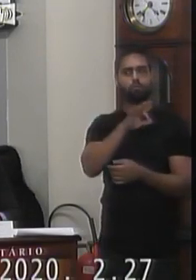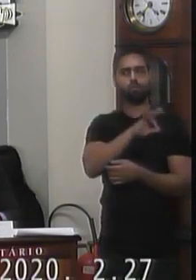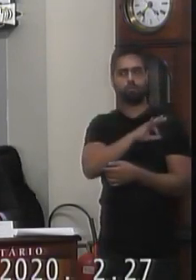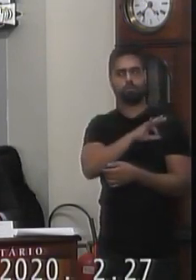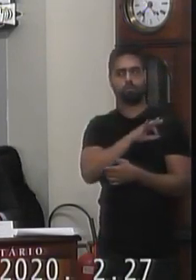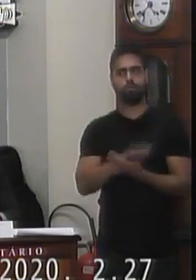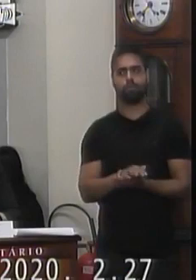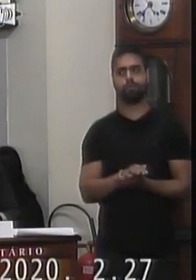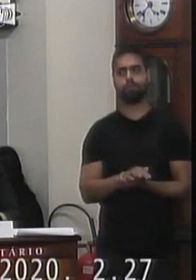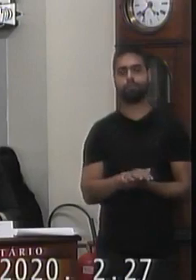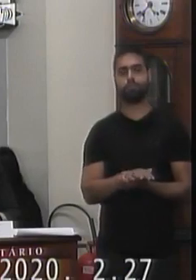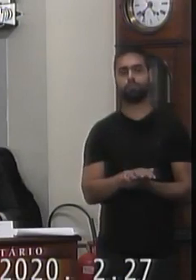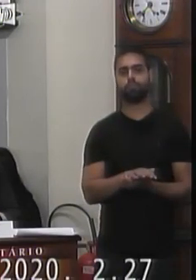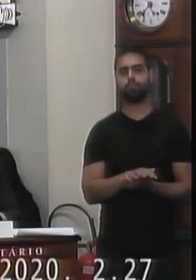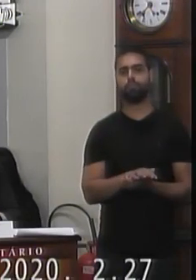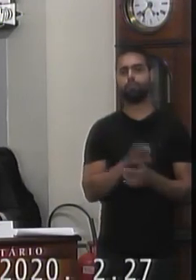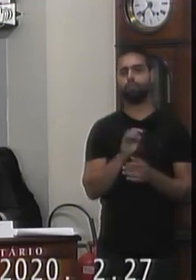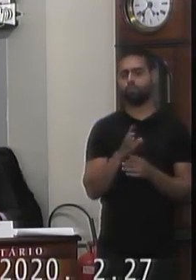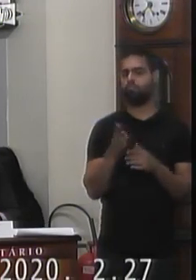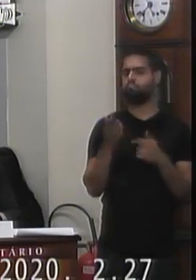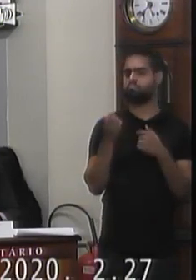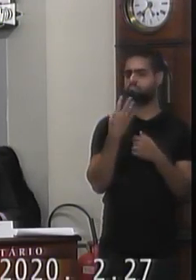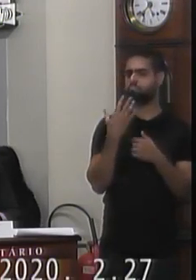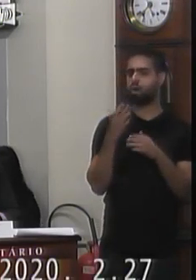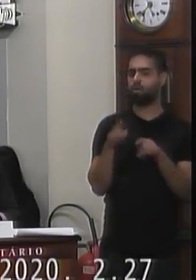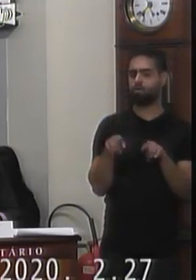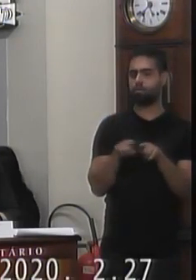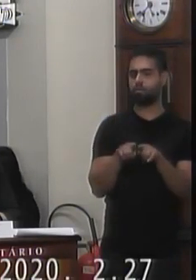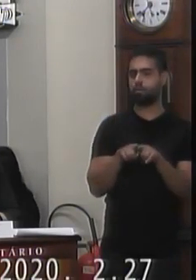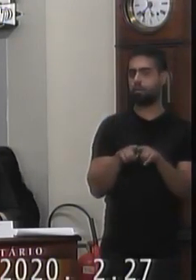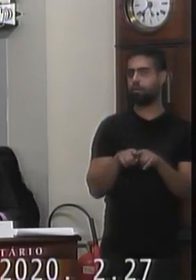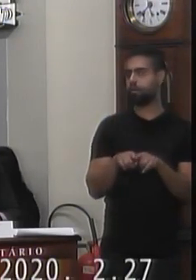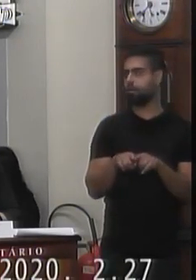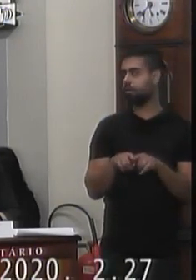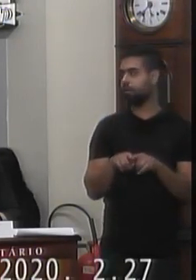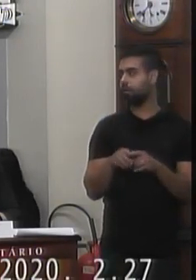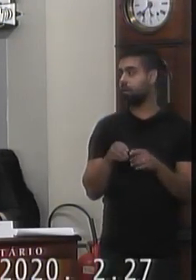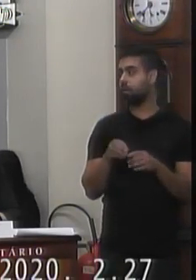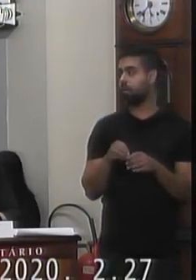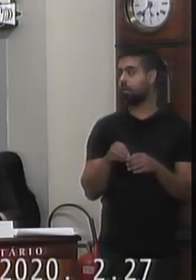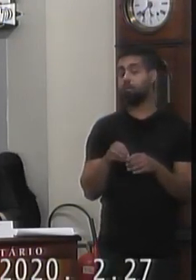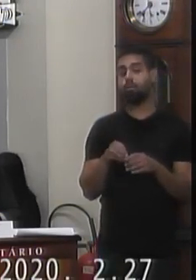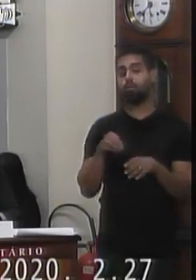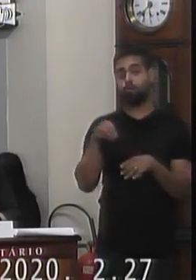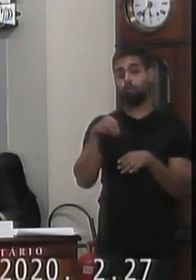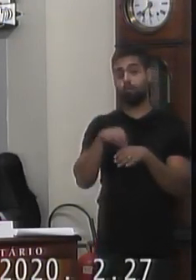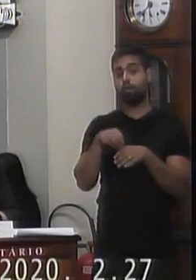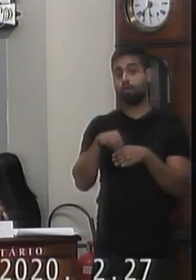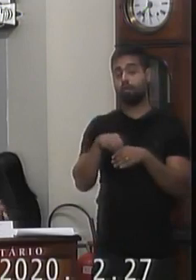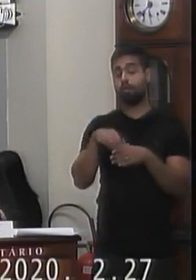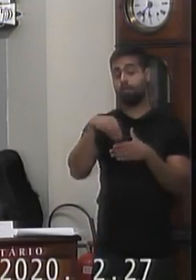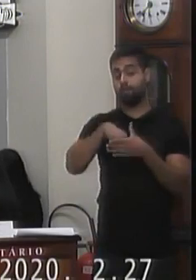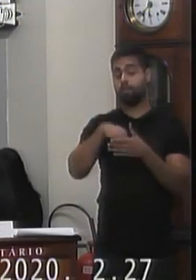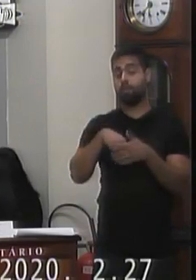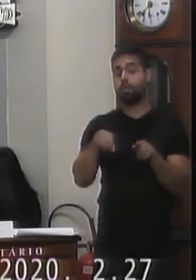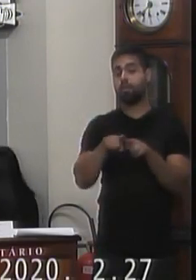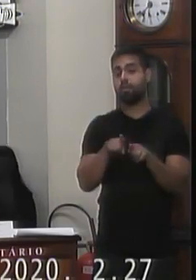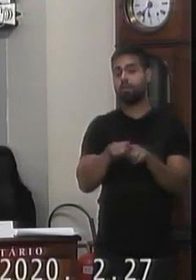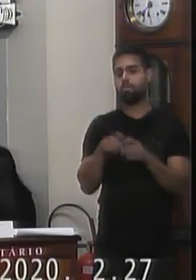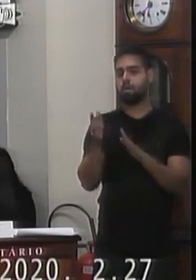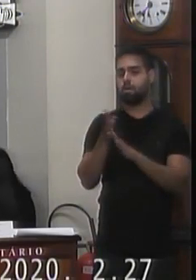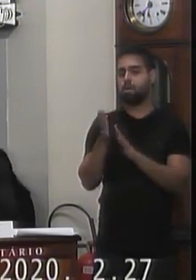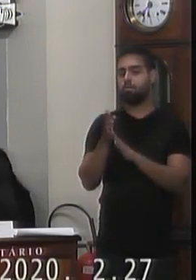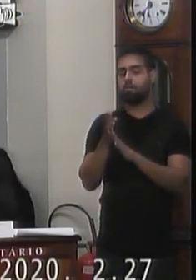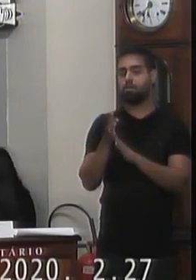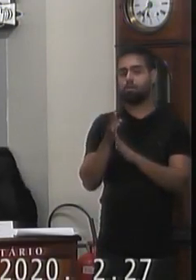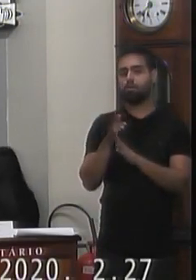presença da guarda. No restante é só elogio, tanto é que votei a moção de aplauso do nobre